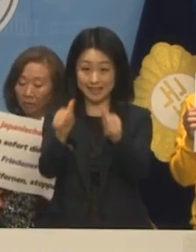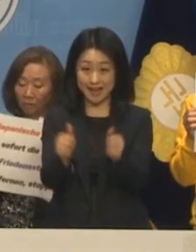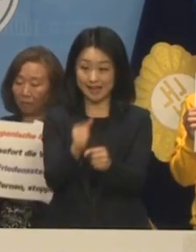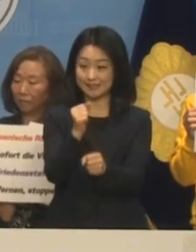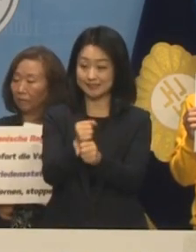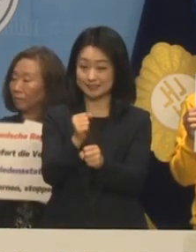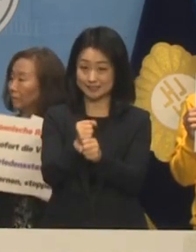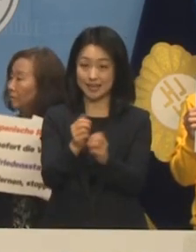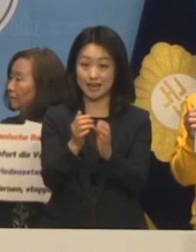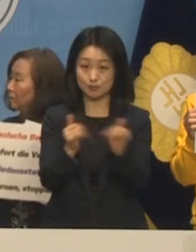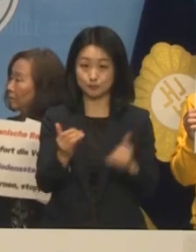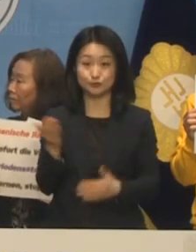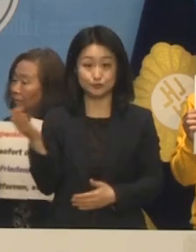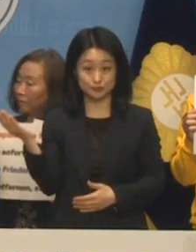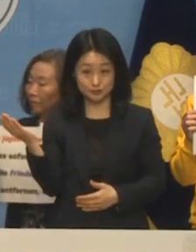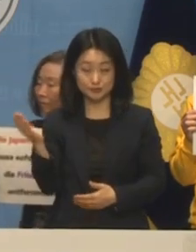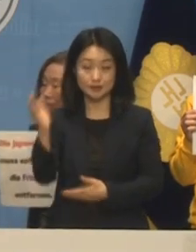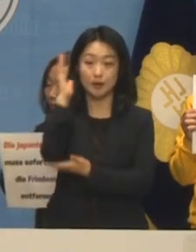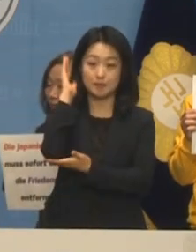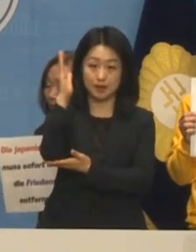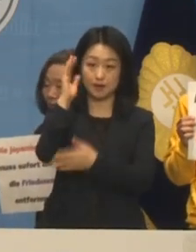발언을 해주시겠습니다.